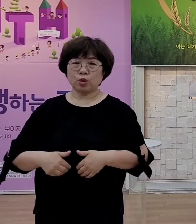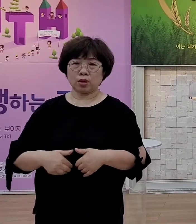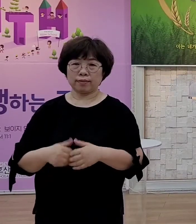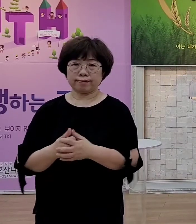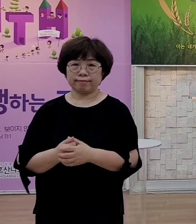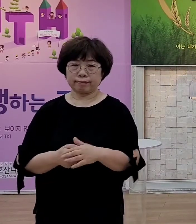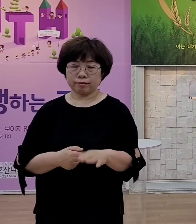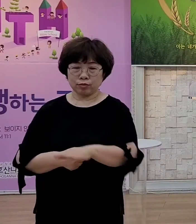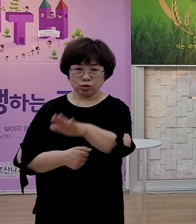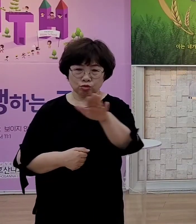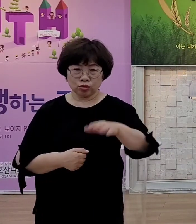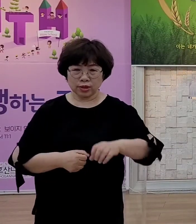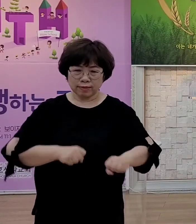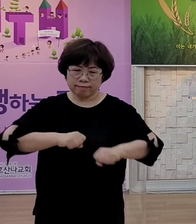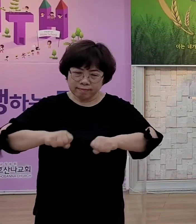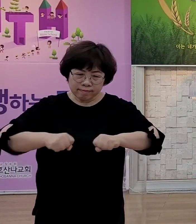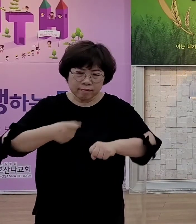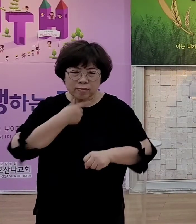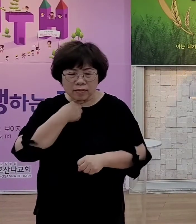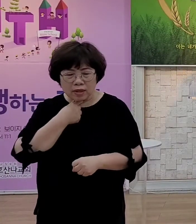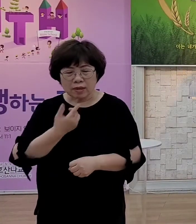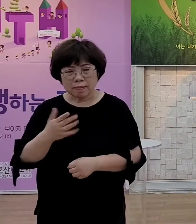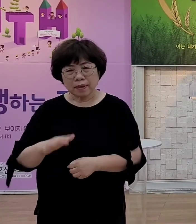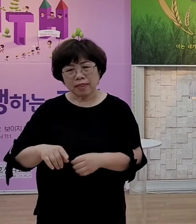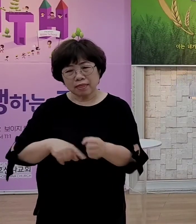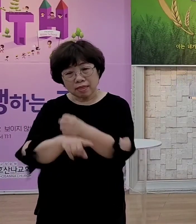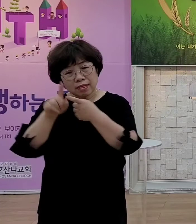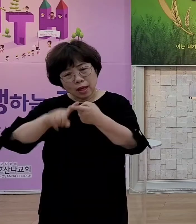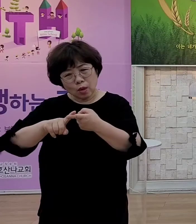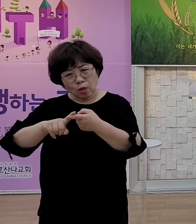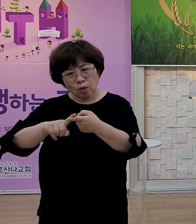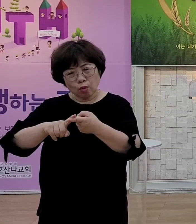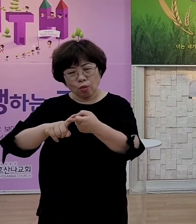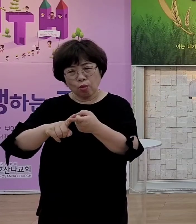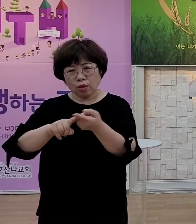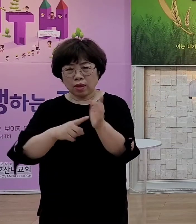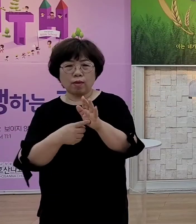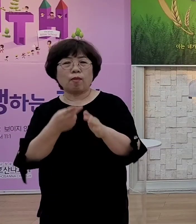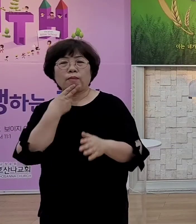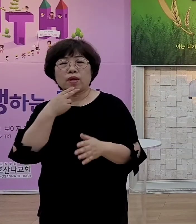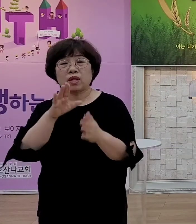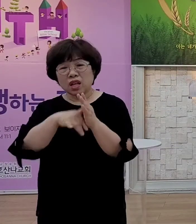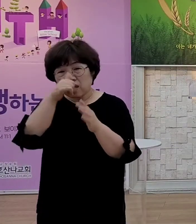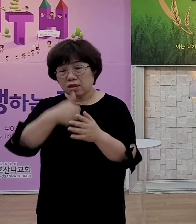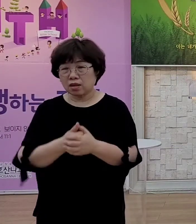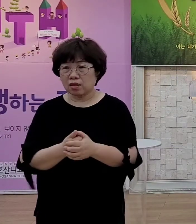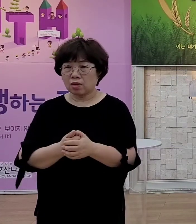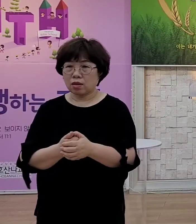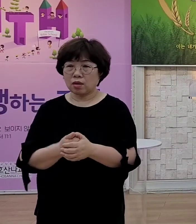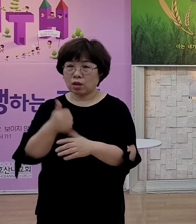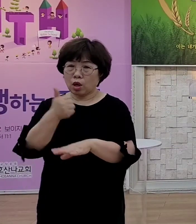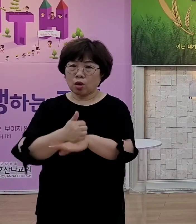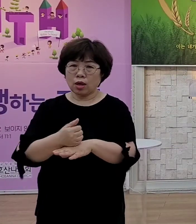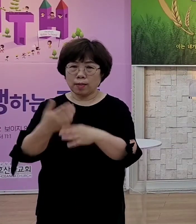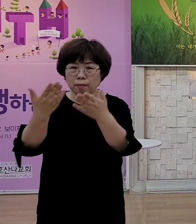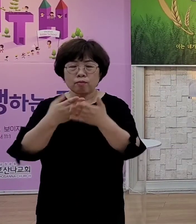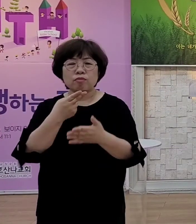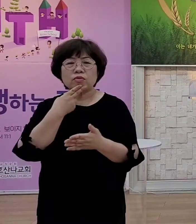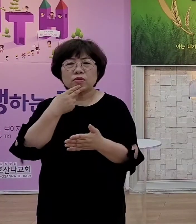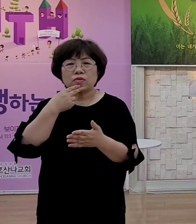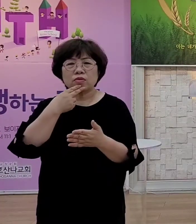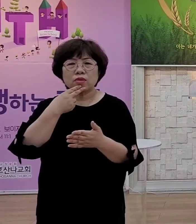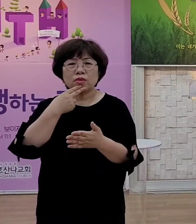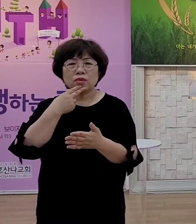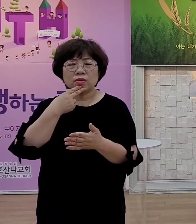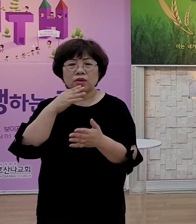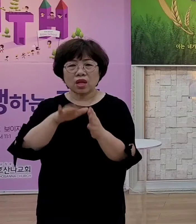하려고 하고 뭘 했는데도 내 뜻대로 결과가 잘 안 좋을 때도 있습니다. 근데 그것까지도 그 속에